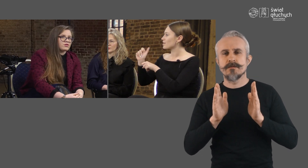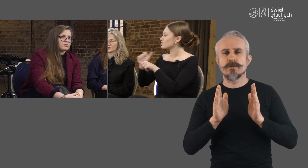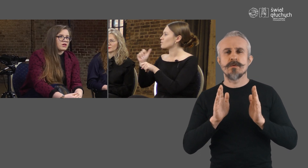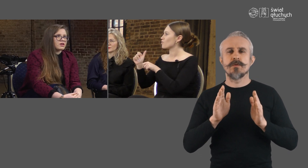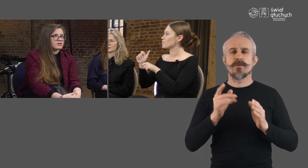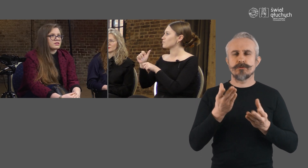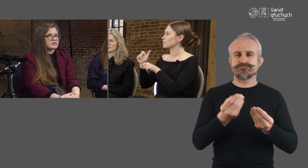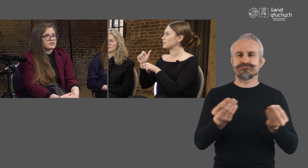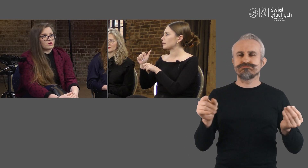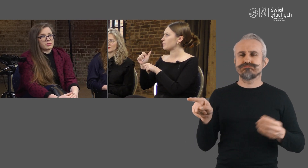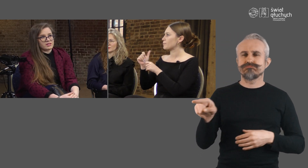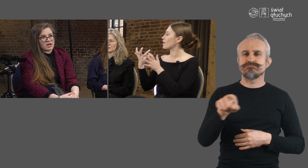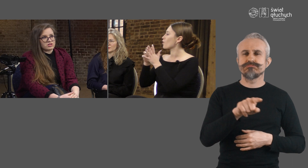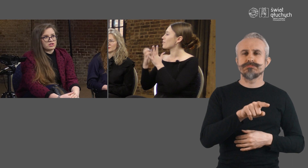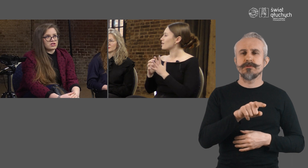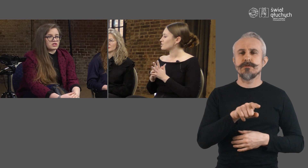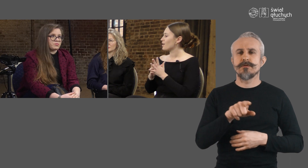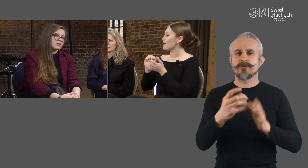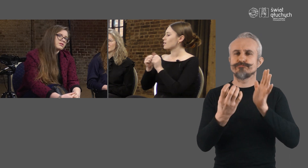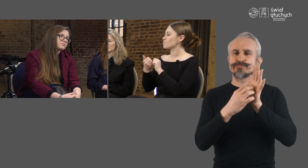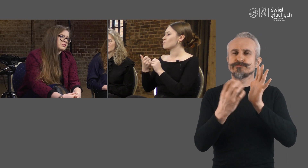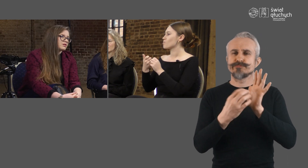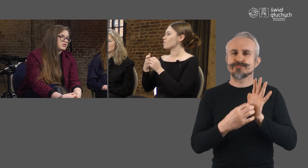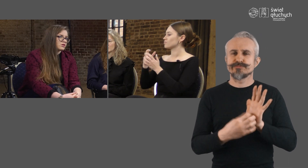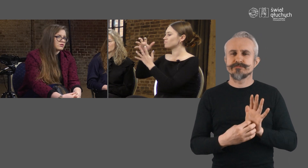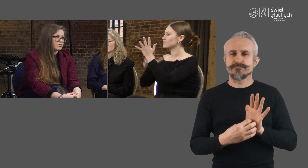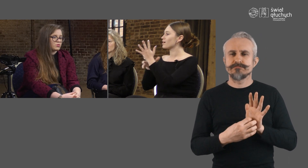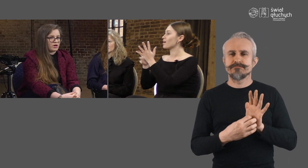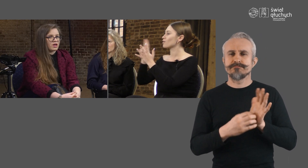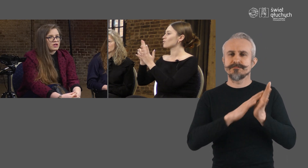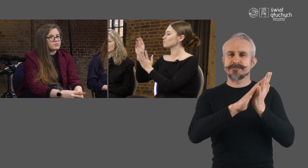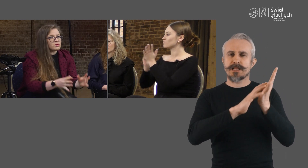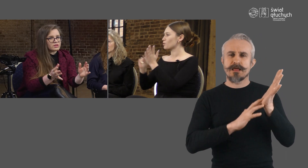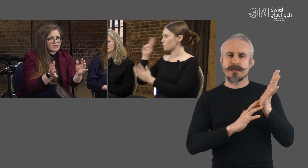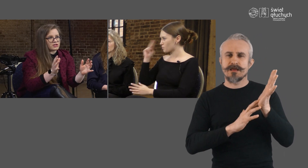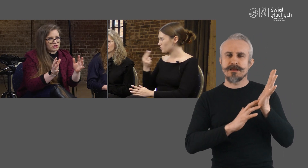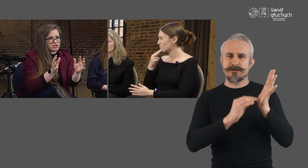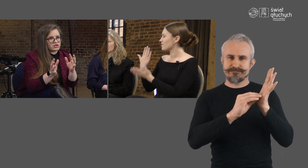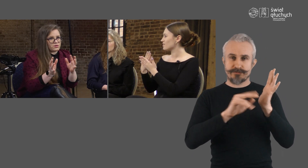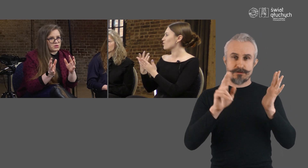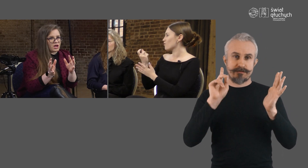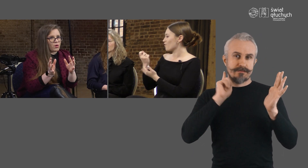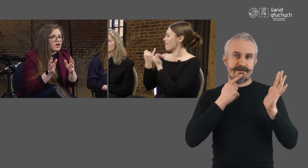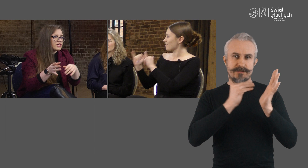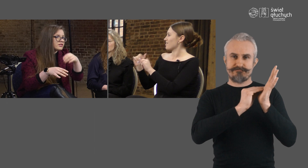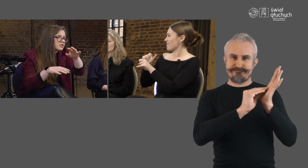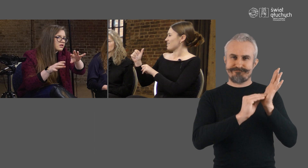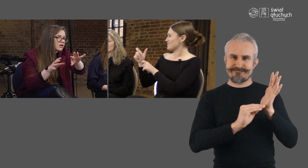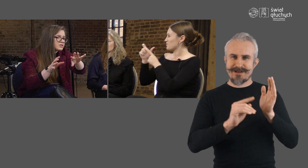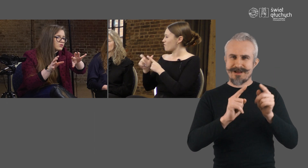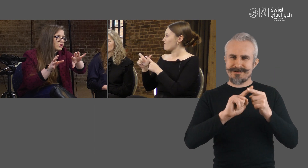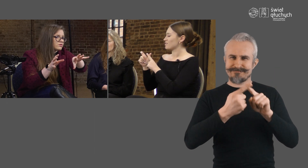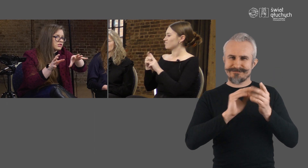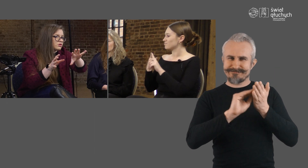przykład trafiam na komentarze, czy też posty pisane przez osoby głuche, no bo jednak troszeczkę się wyróżniają. I